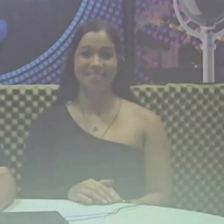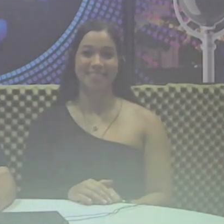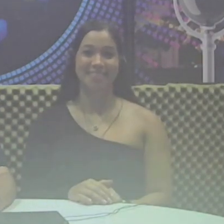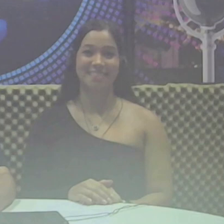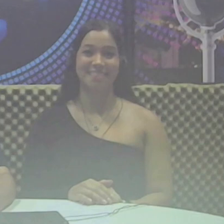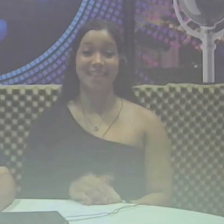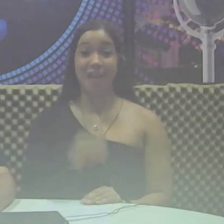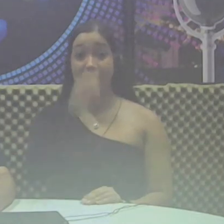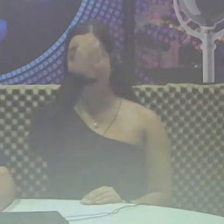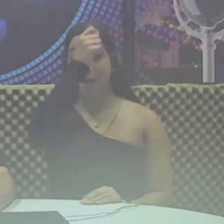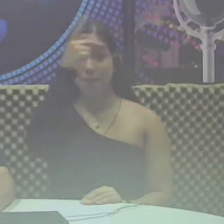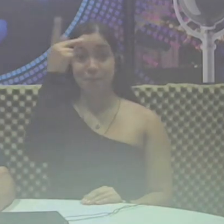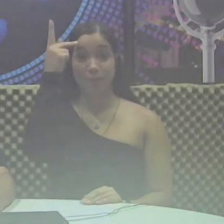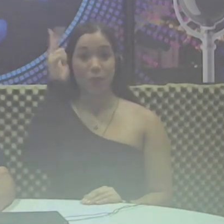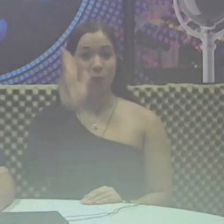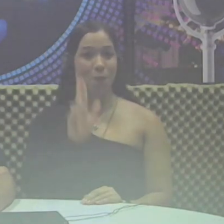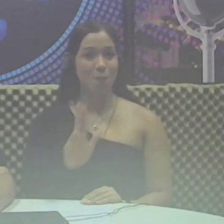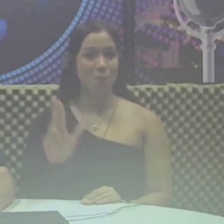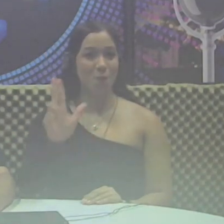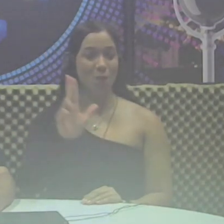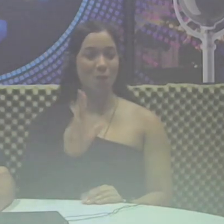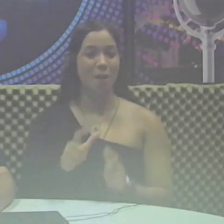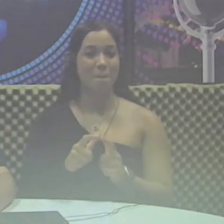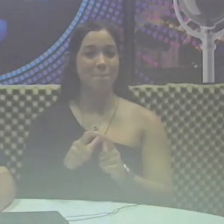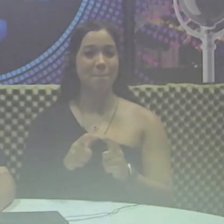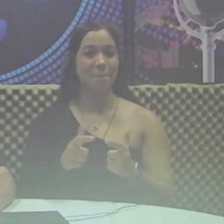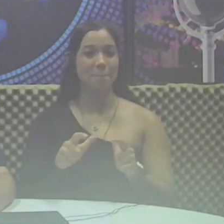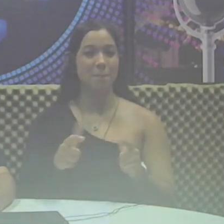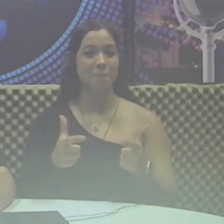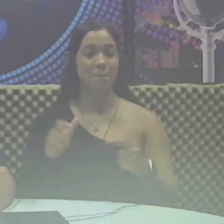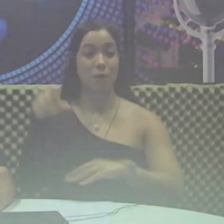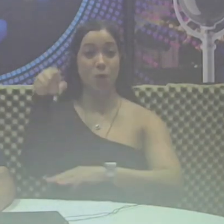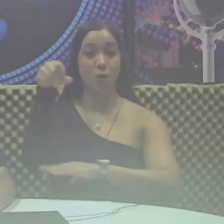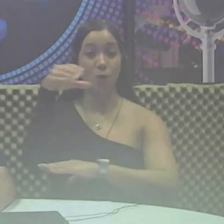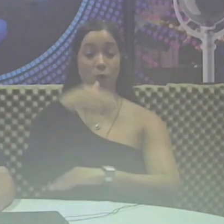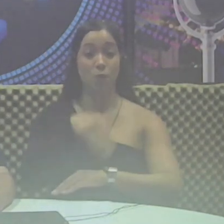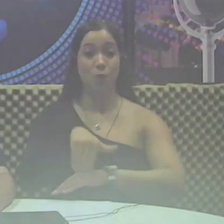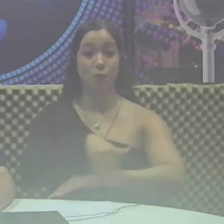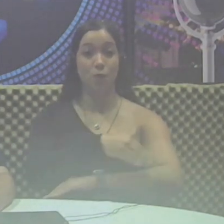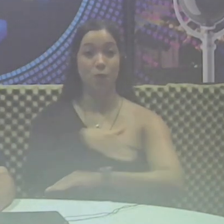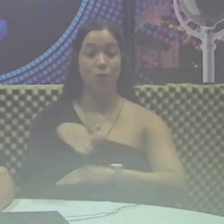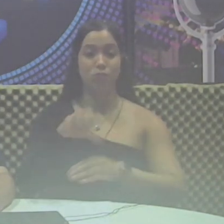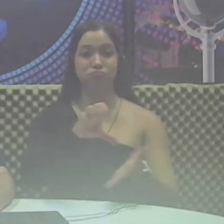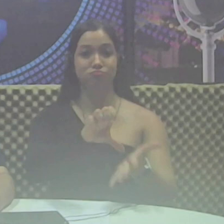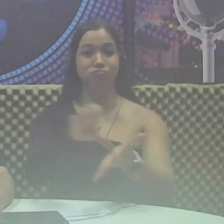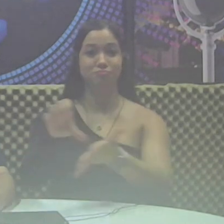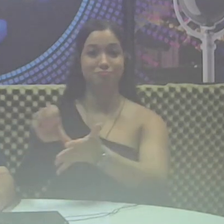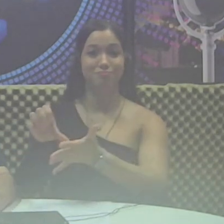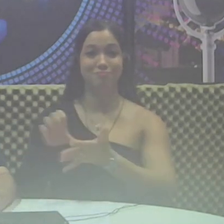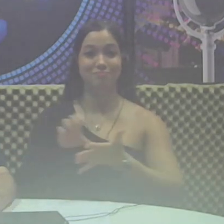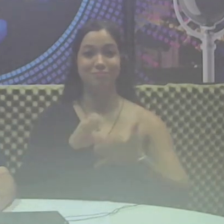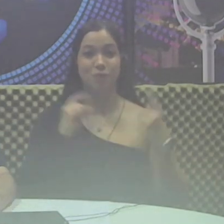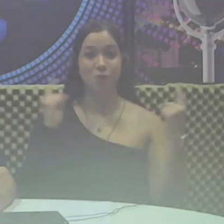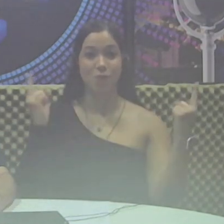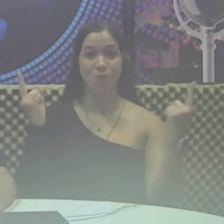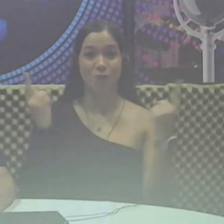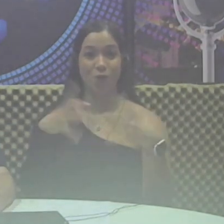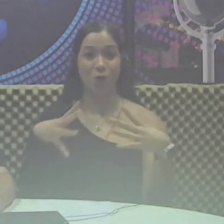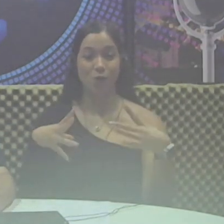A Prefeitura de Uberlândia segue com a ampliação da iluminação pública em vários pontos do município. Ao